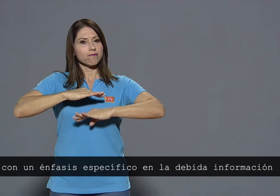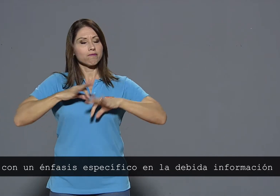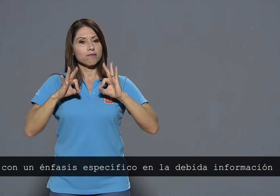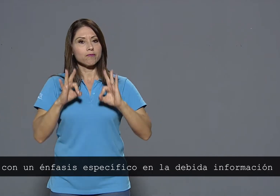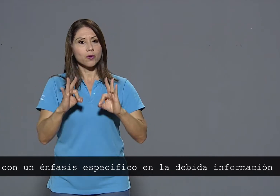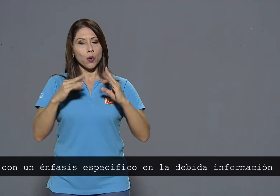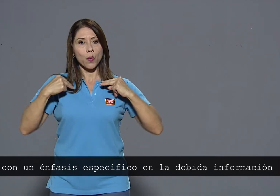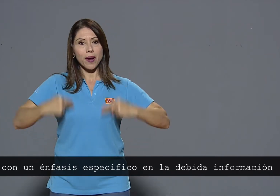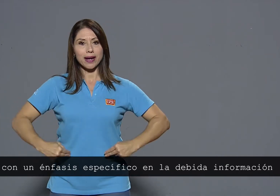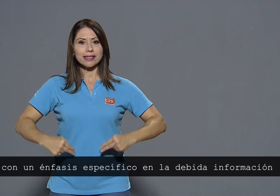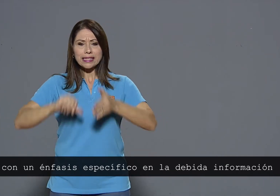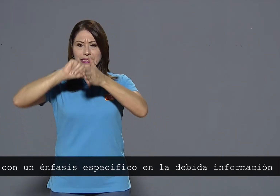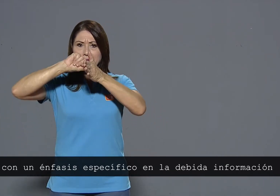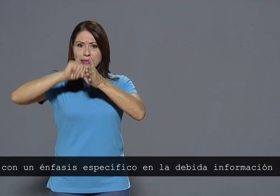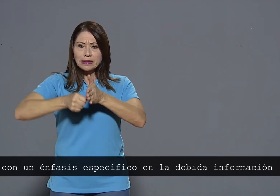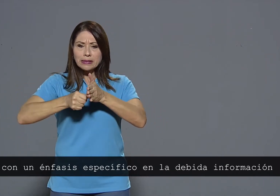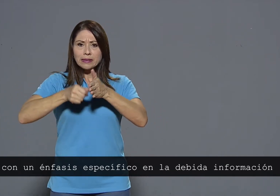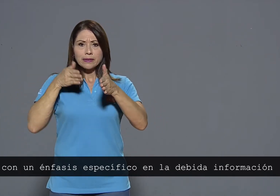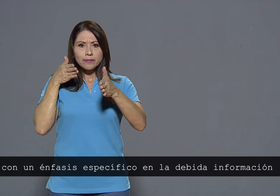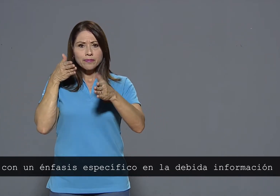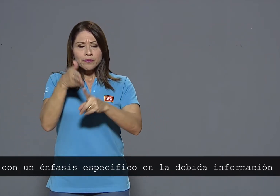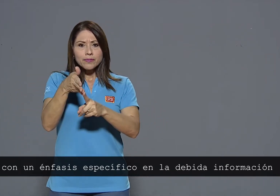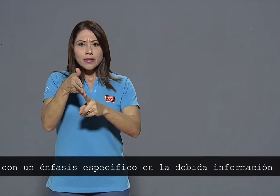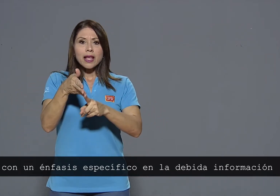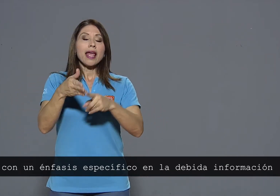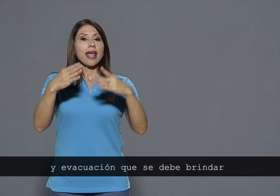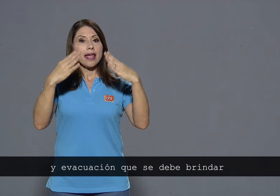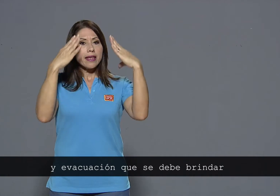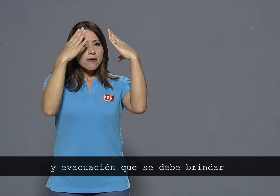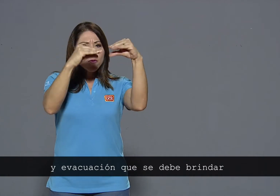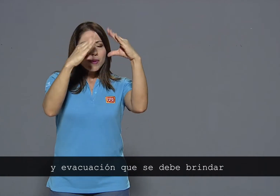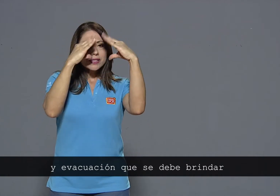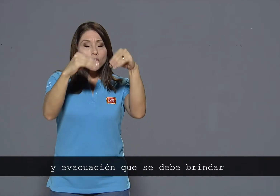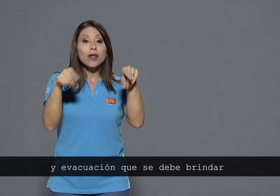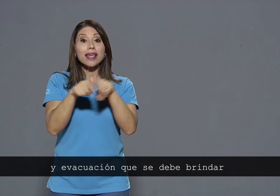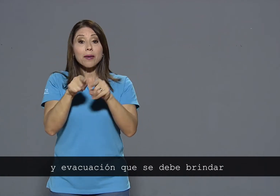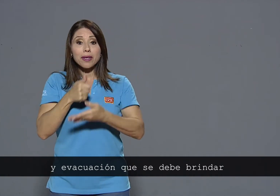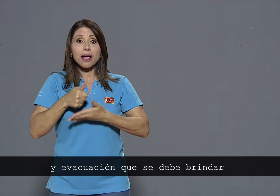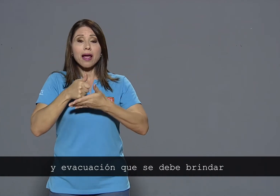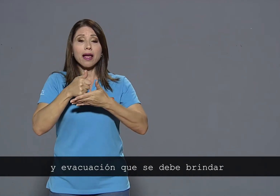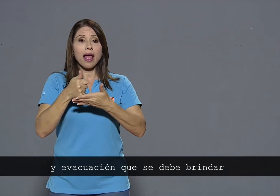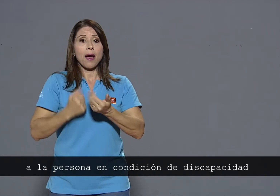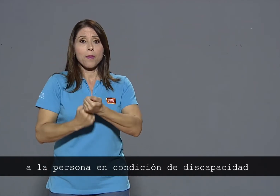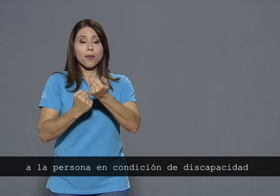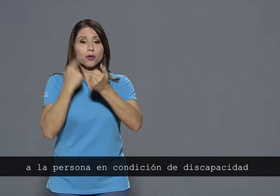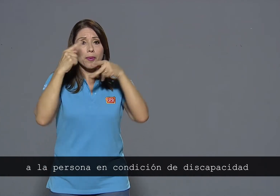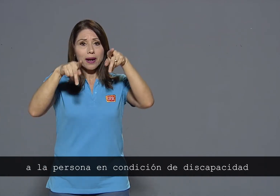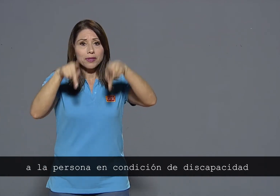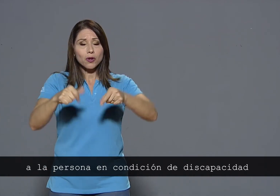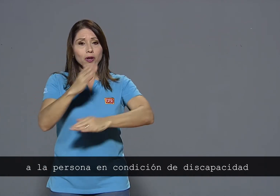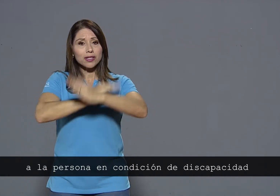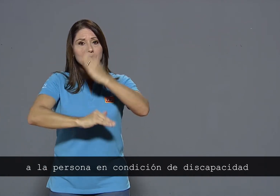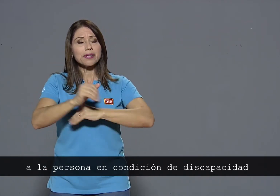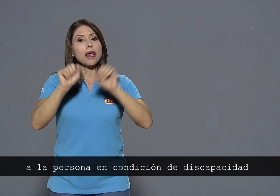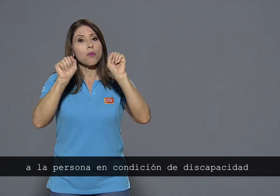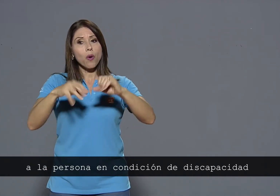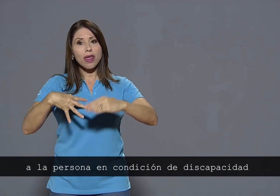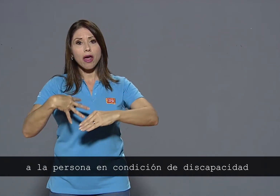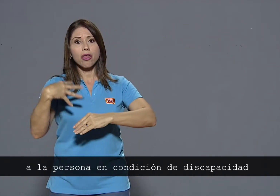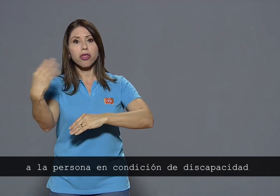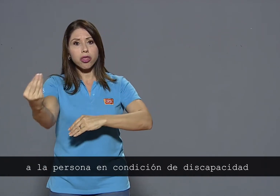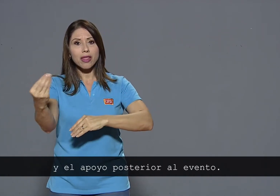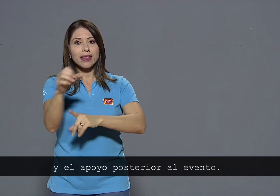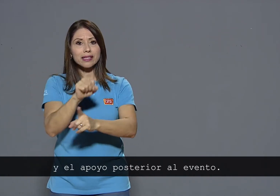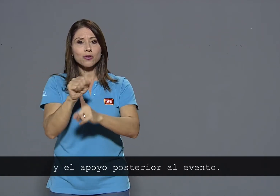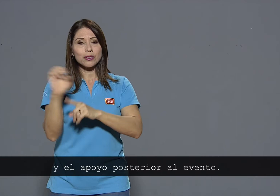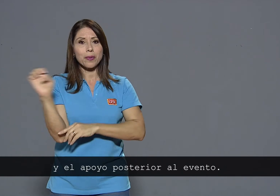humanas, con un énfasis específico en la debida información y evacuación que se debe brindar a la persona en condición de